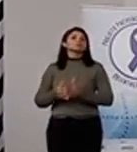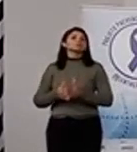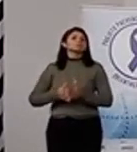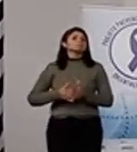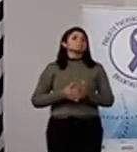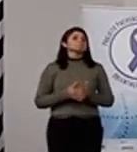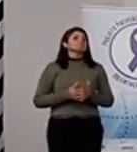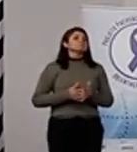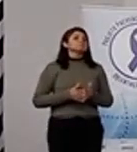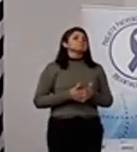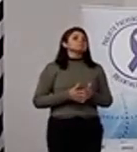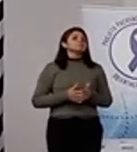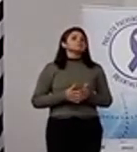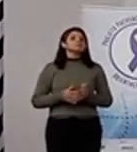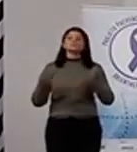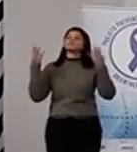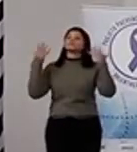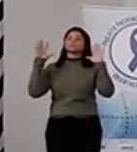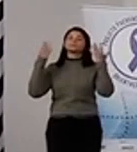aqui?